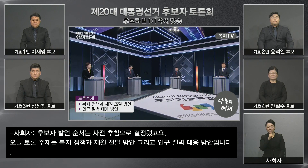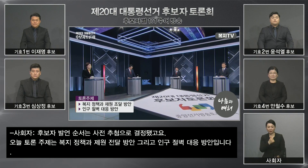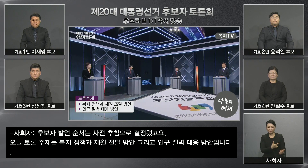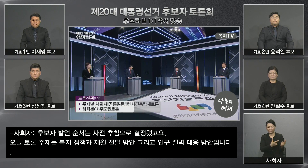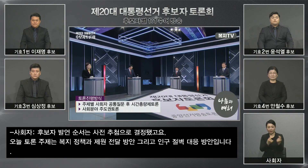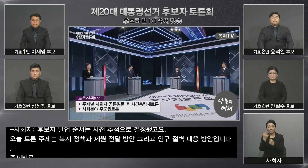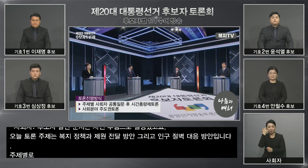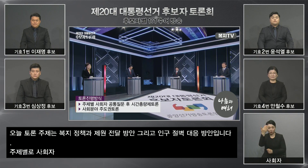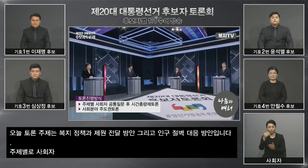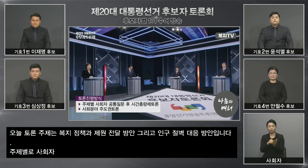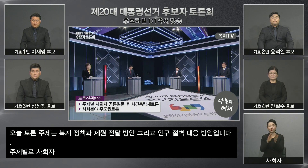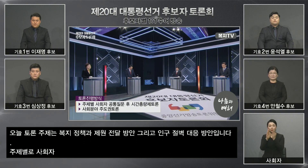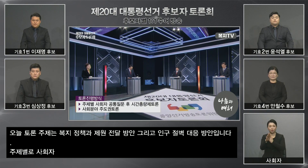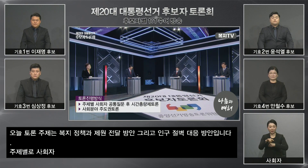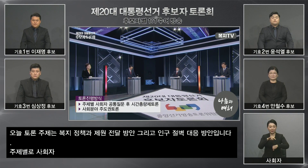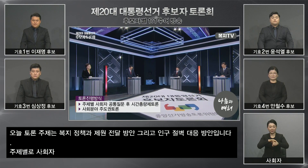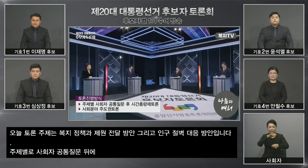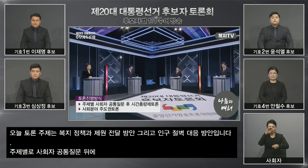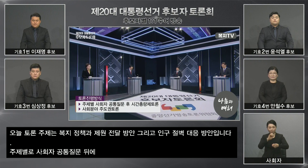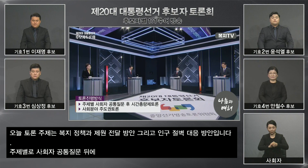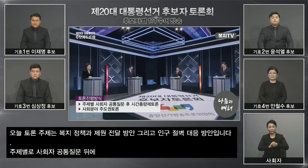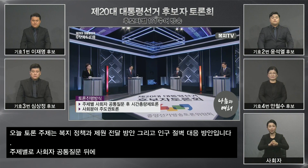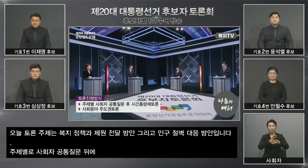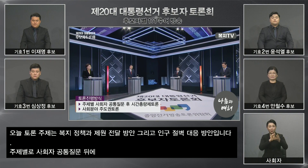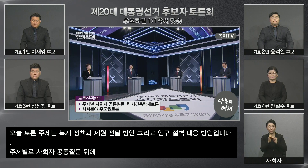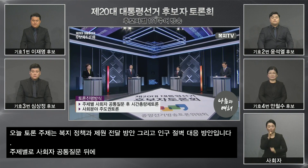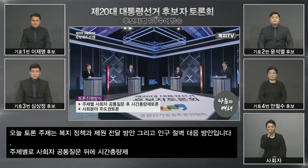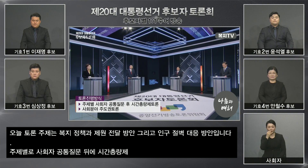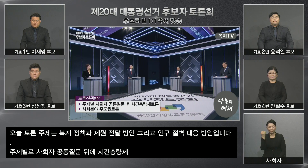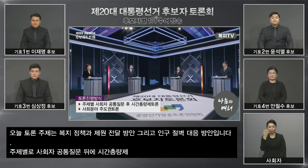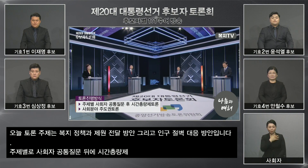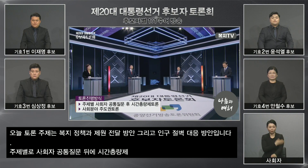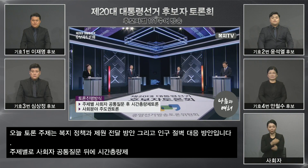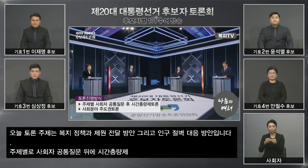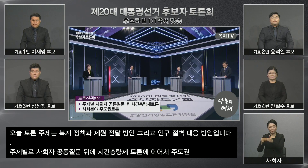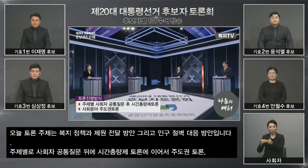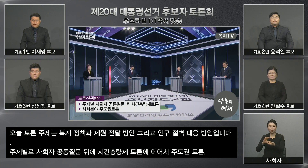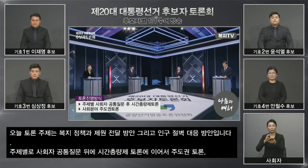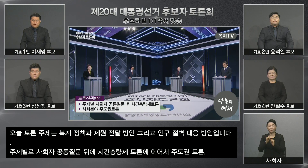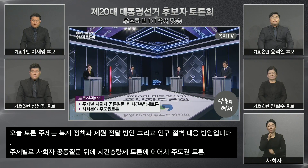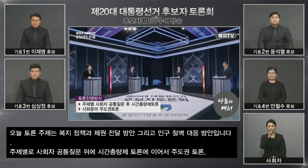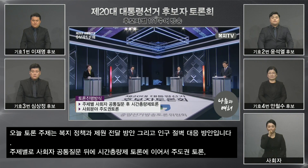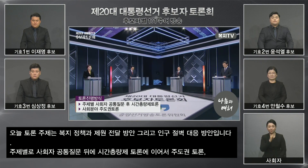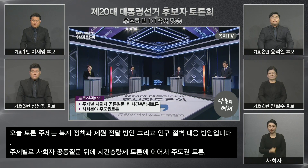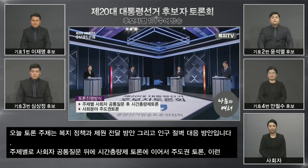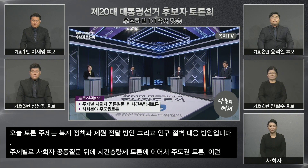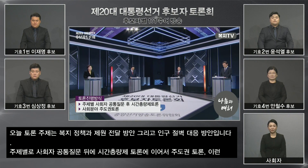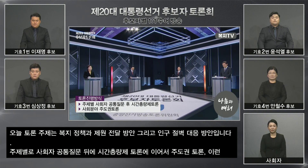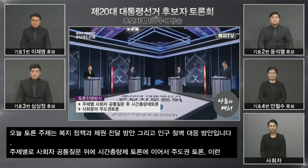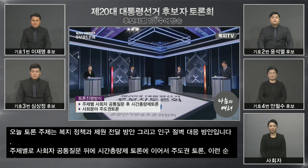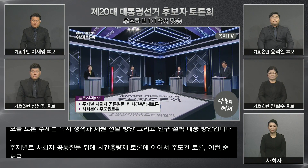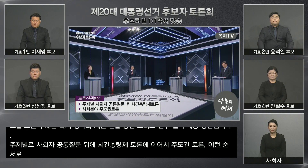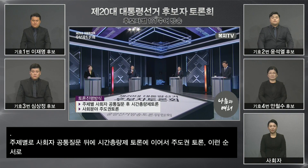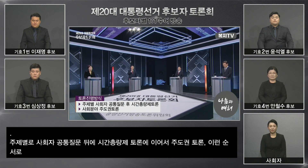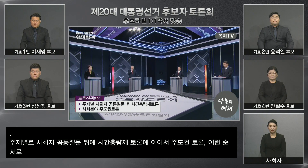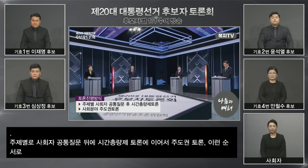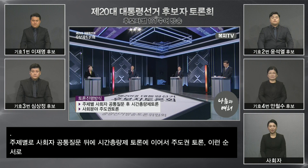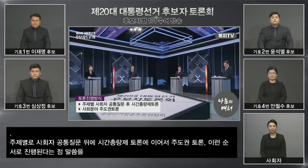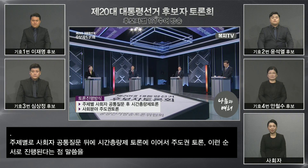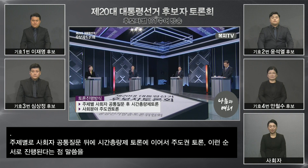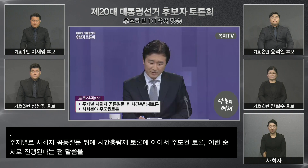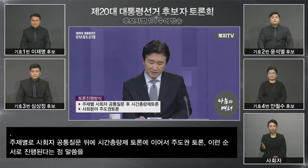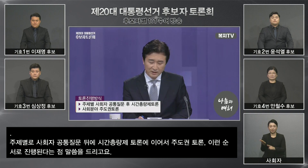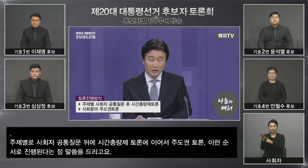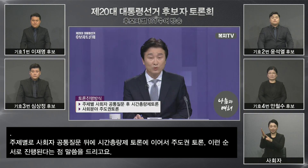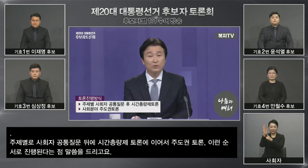질문 뒤에 시간 총량제 토론에 이어서 주도권 토론 이런 순서로 진행이 된다는 거 말씀을 드리고요. 주어진 발언 시간이